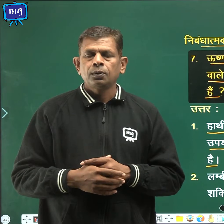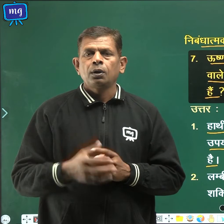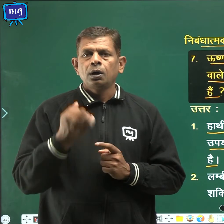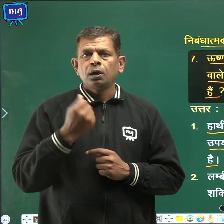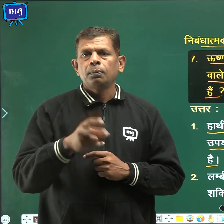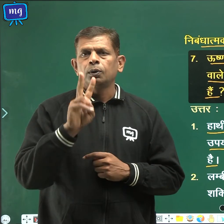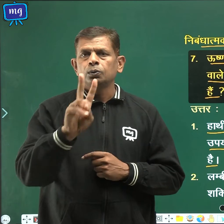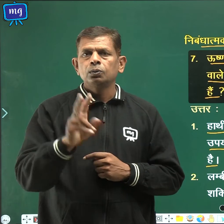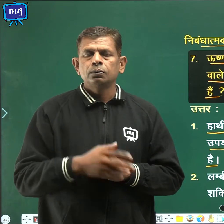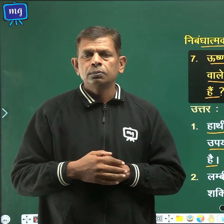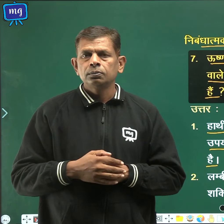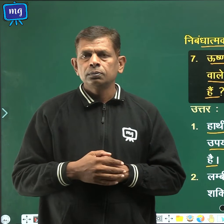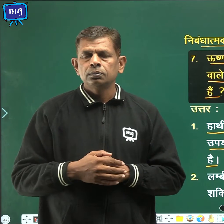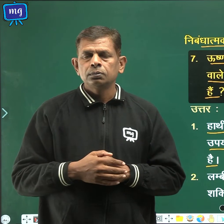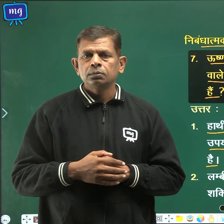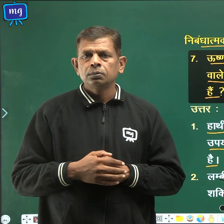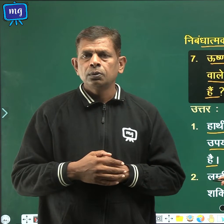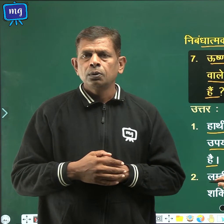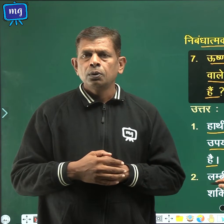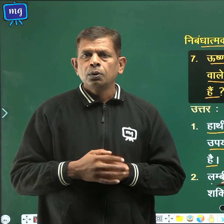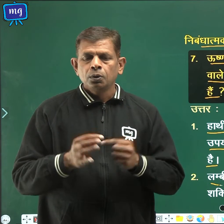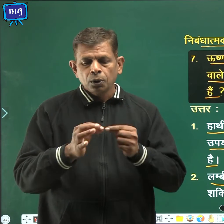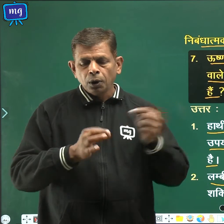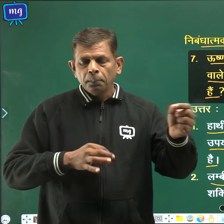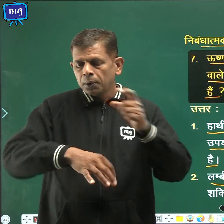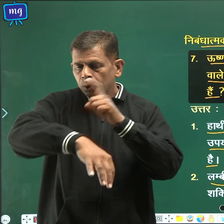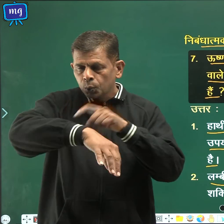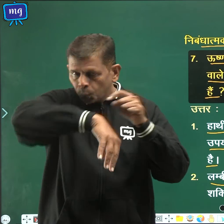नंबर 2, लंबी सूंड से